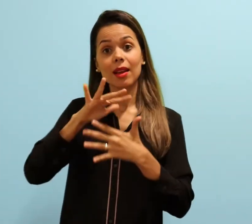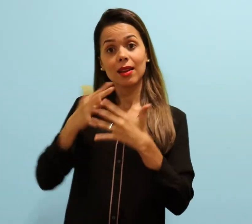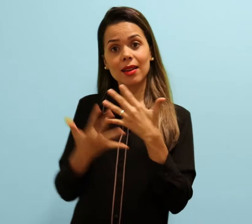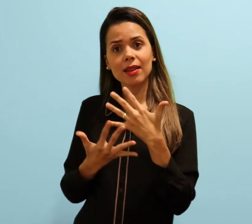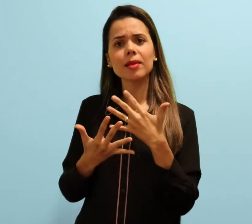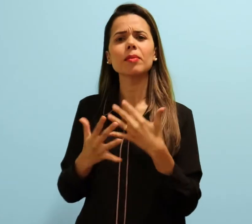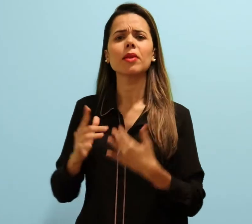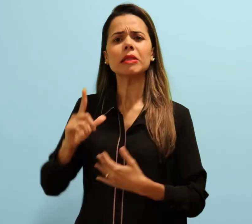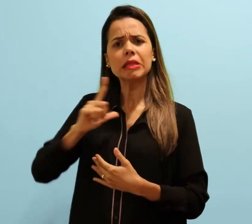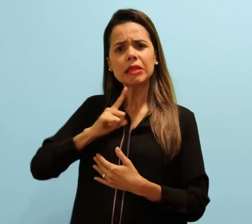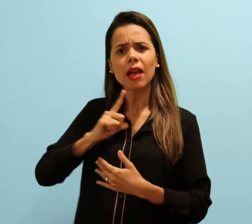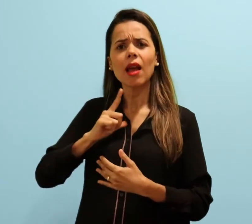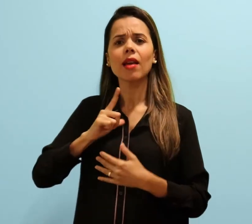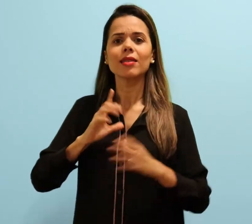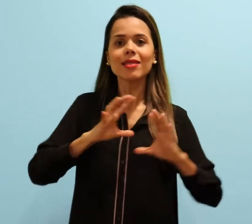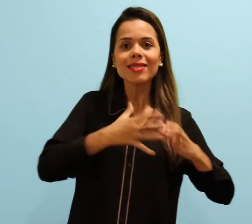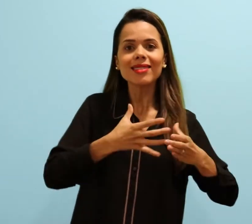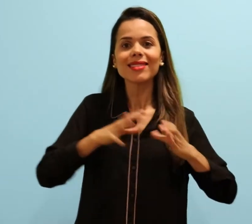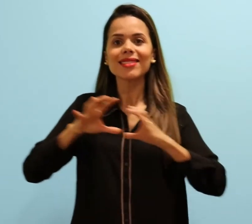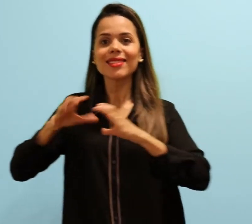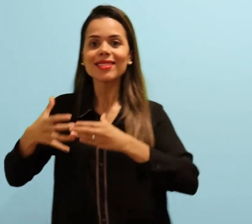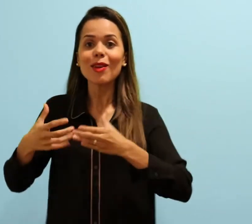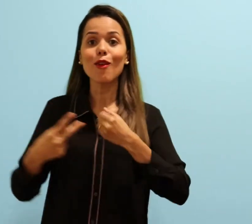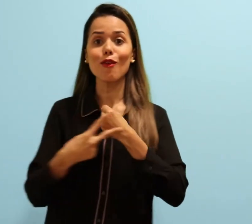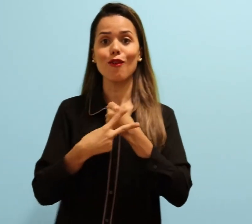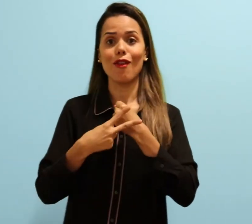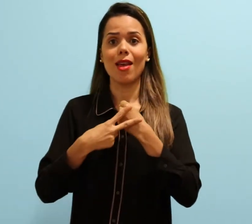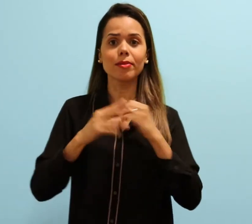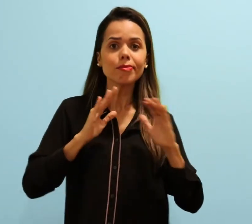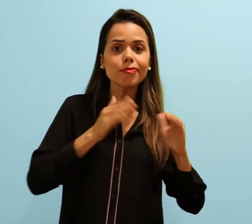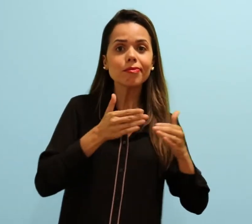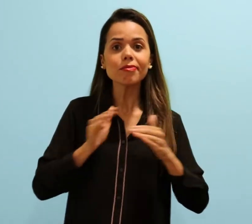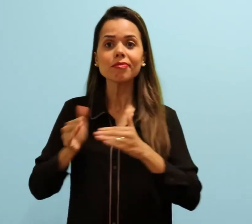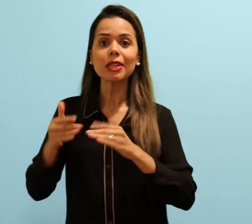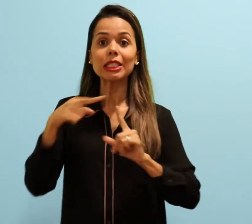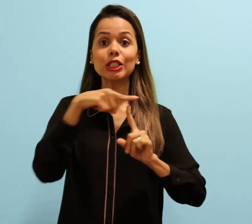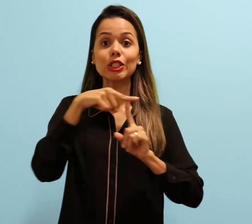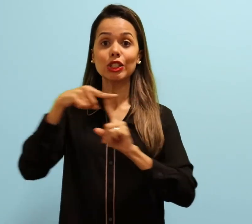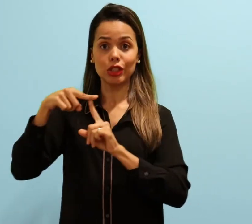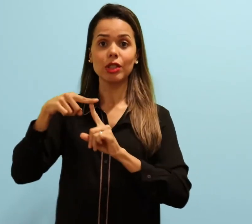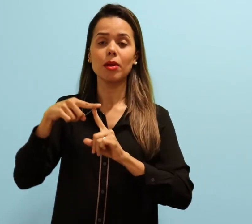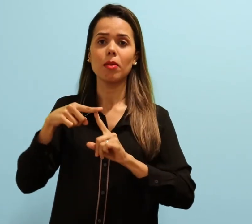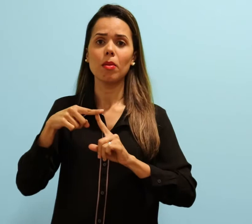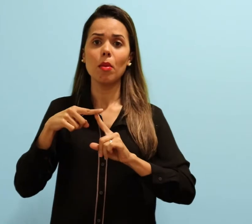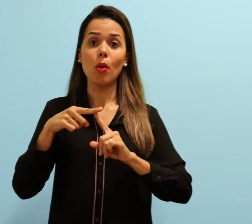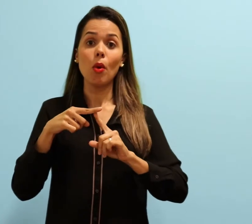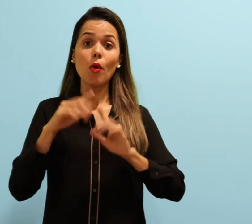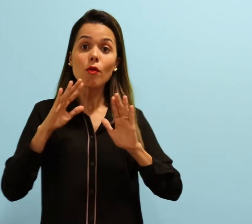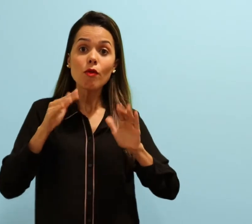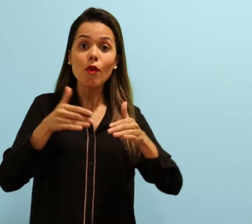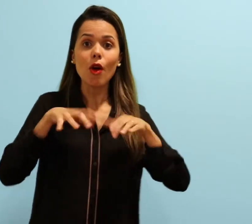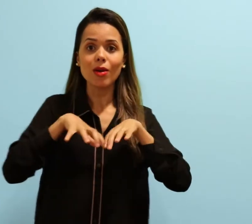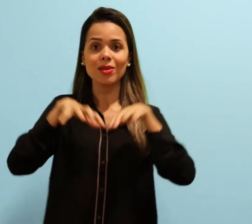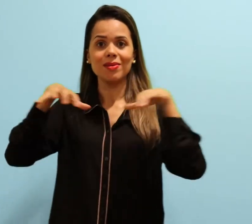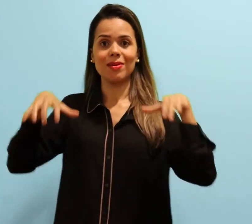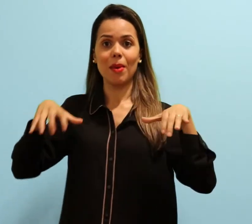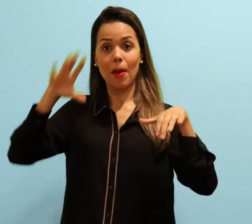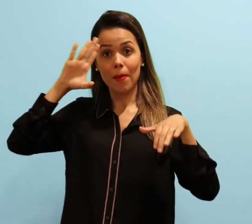Na Libras, temos tipos de verbos específicos e, nesse momento, chamo a atenção para